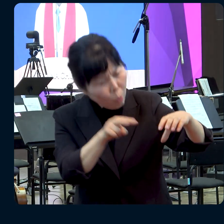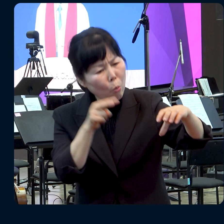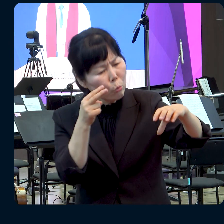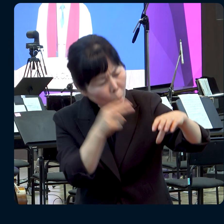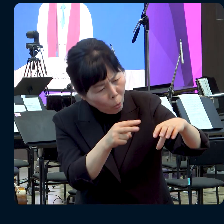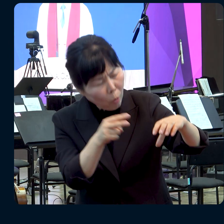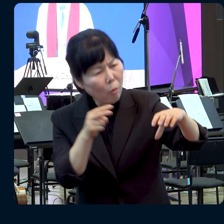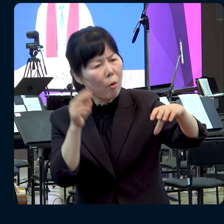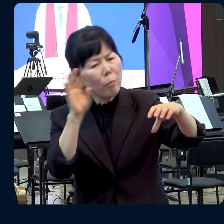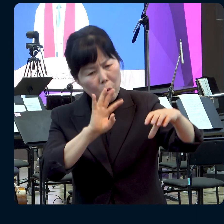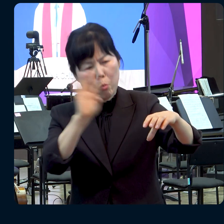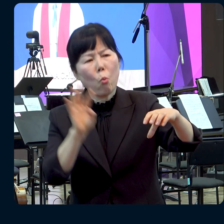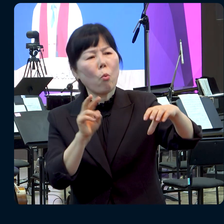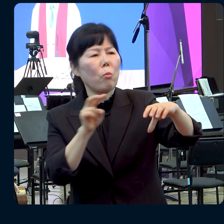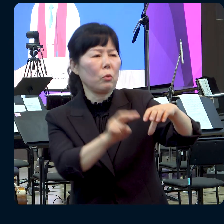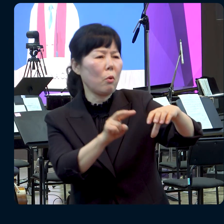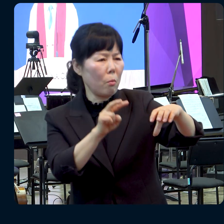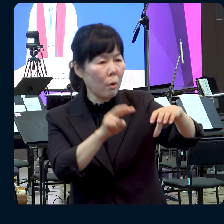있었다고.